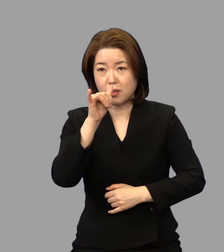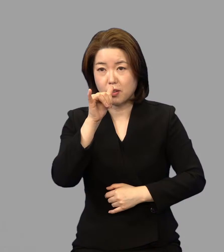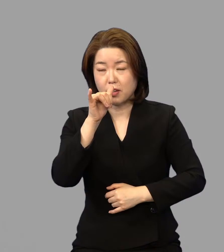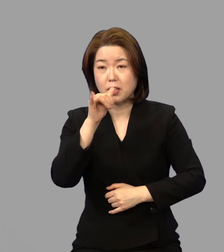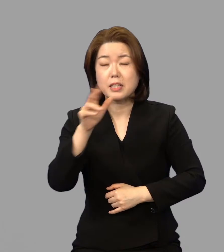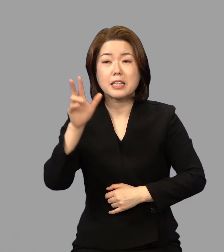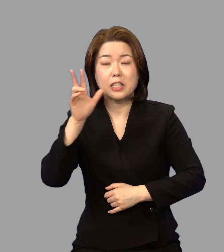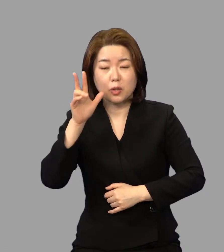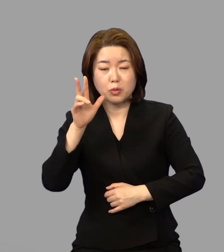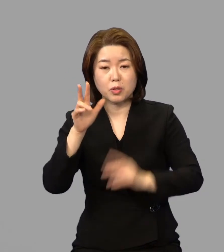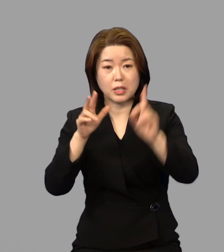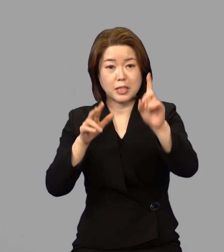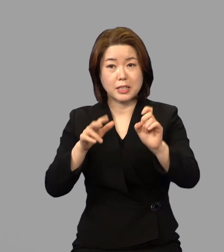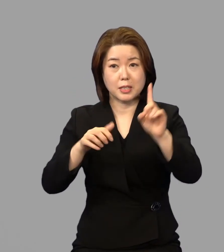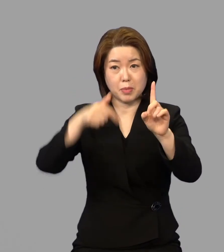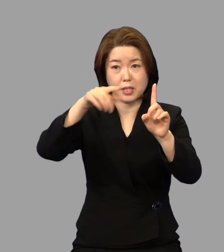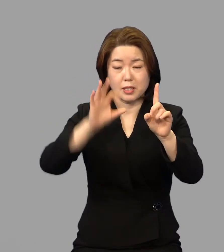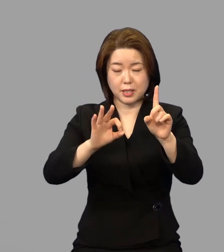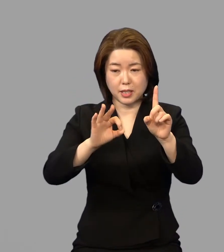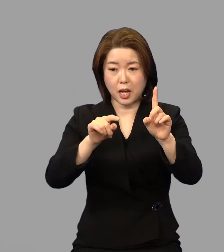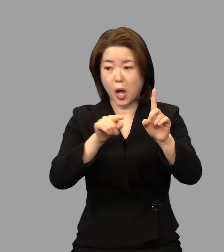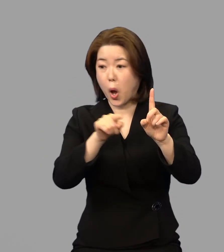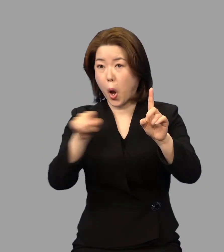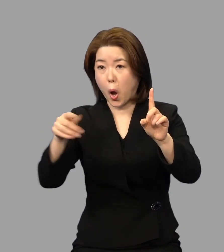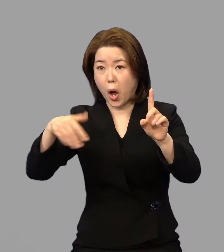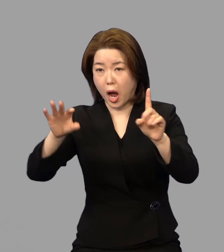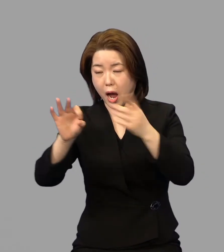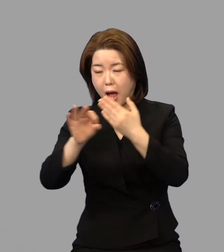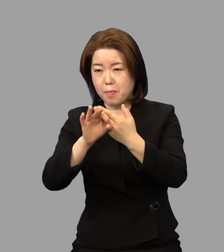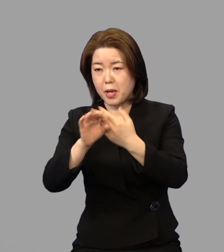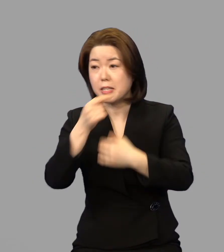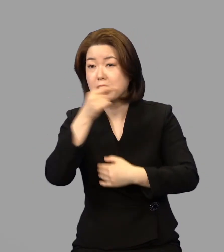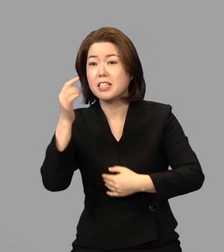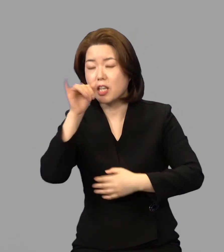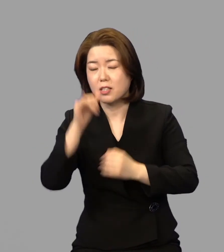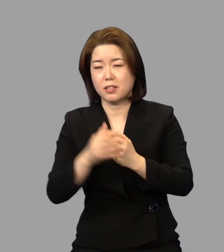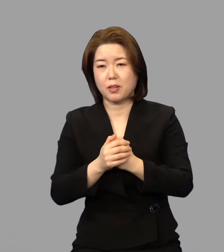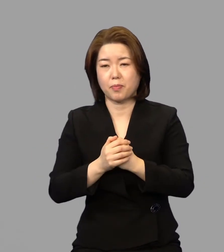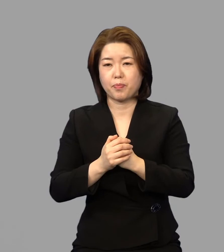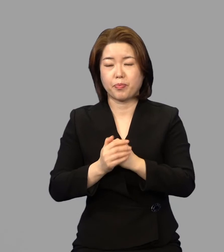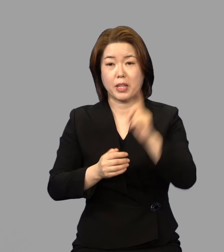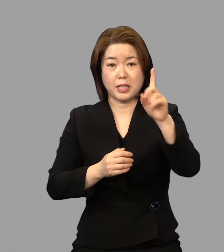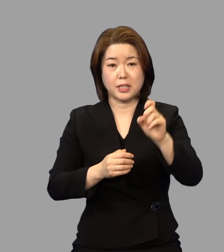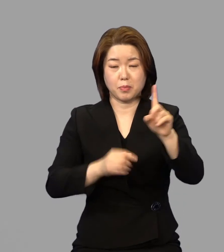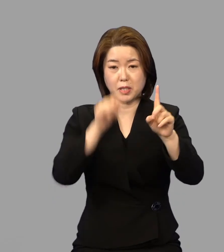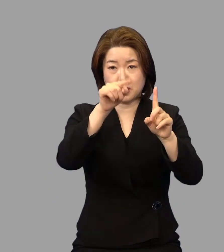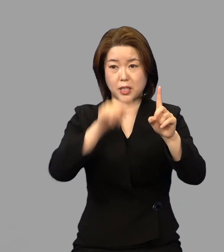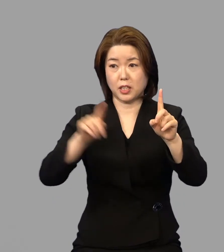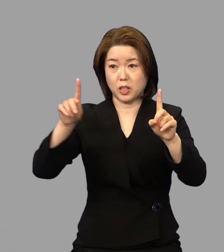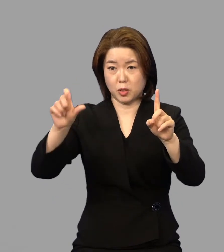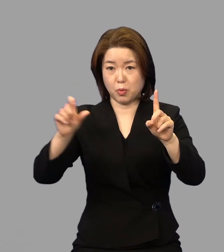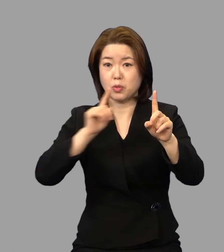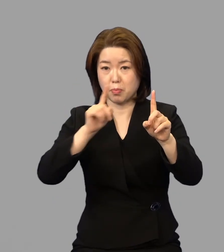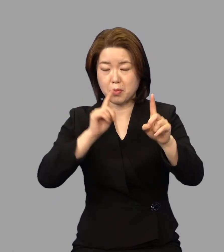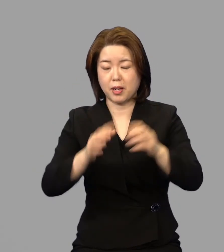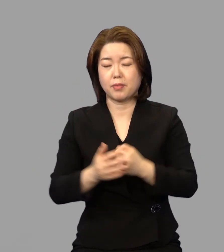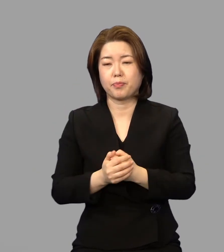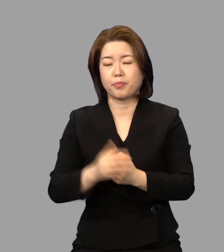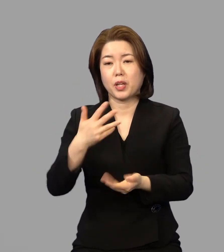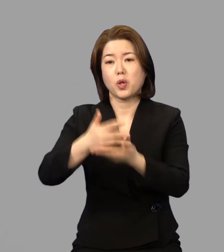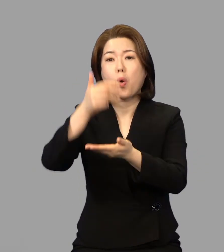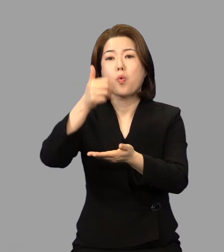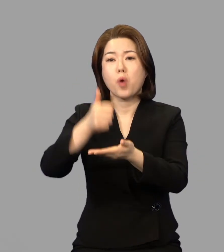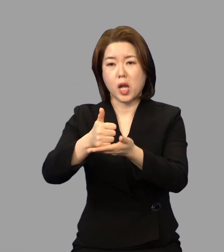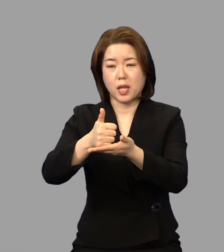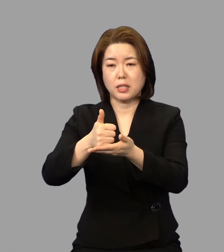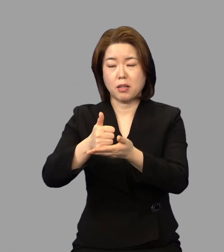여호수아서 11장에 가서 증언이 나옵니다. 여호수아서 11장 15절에 이렇게 말씀합니다.